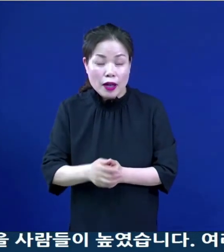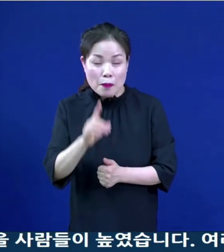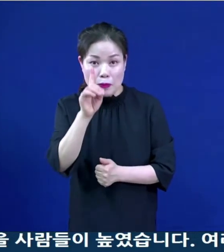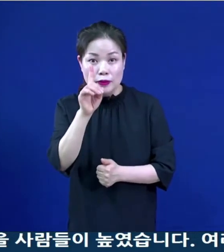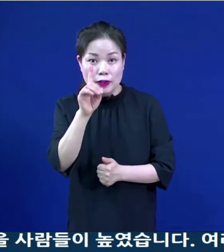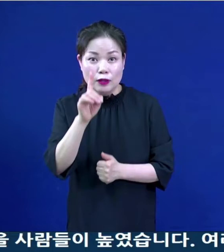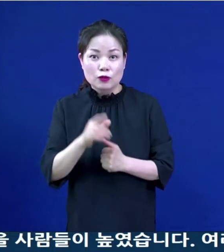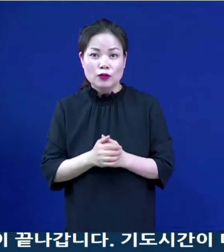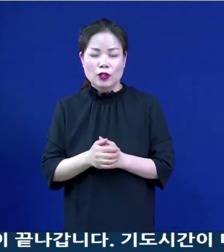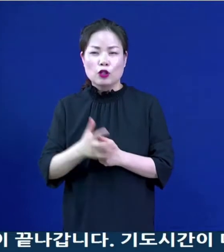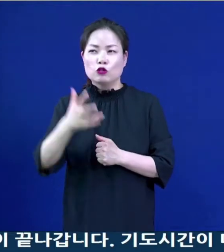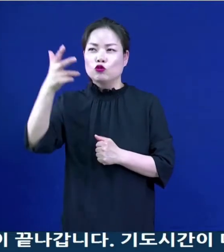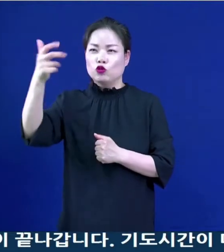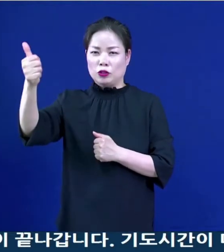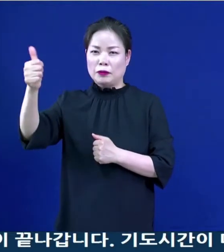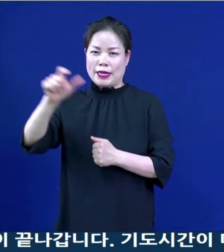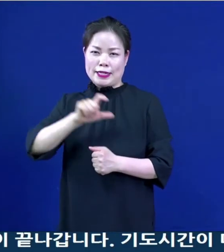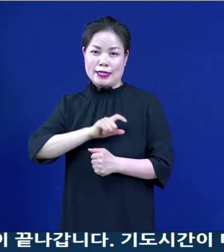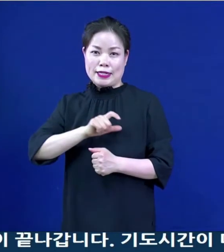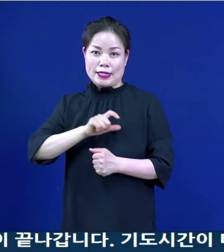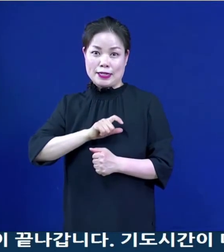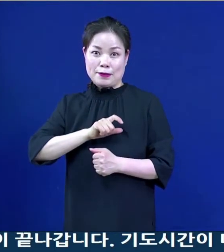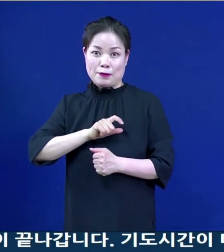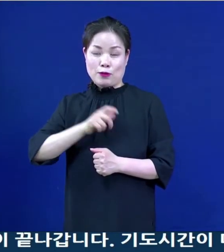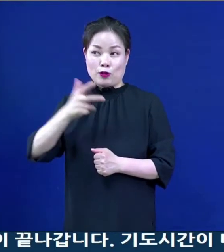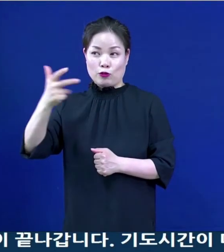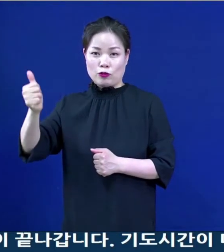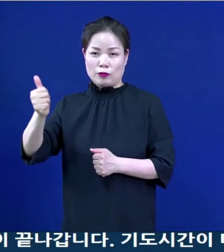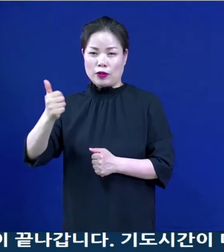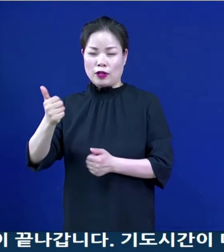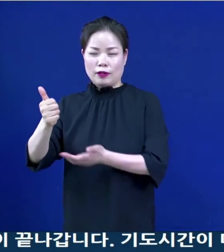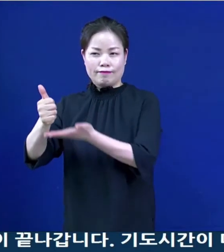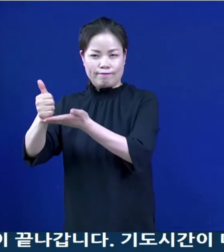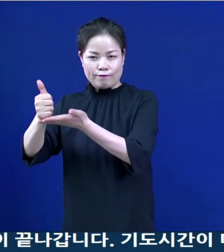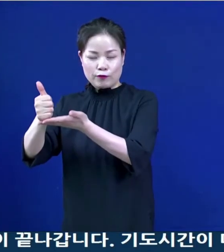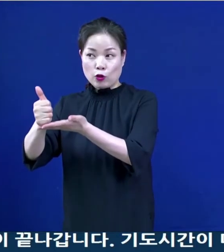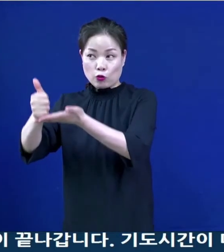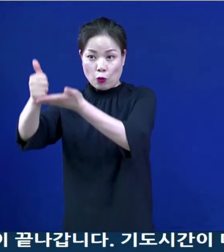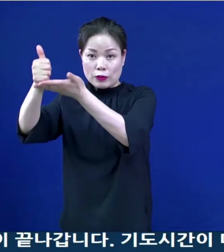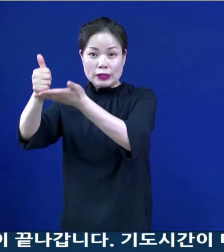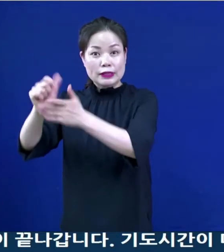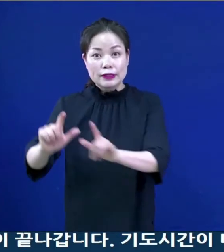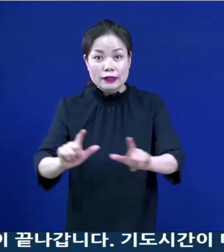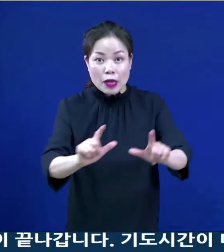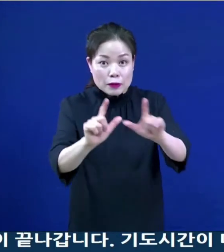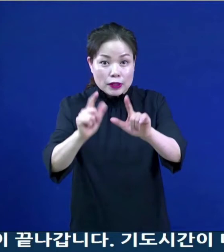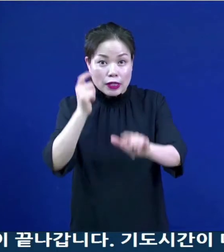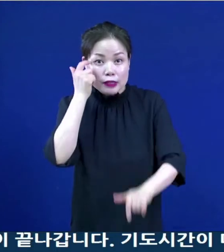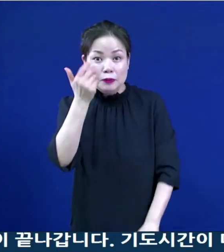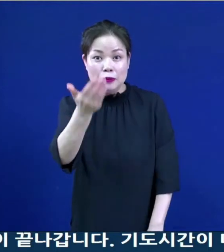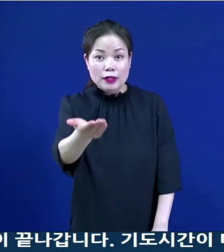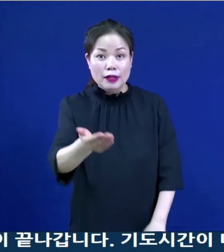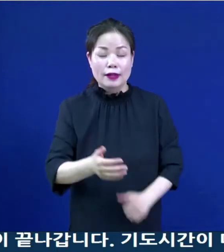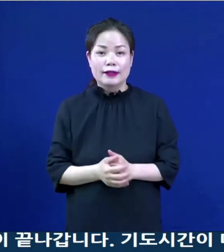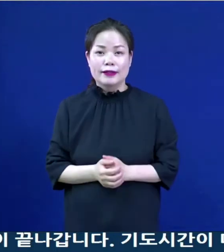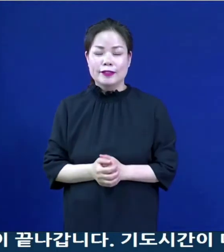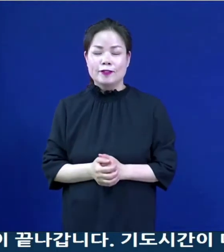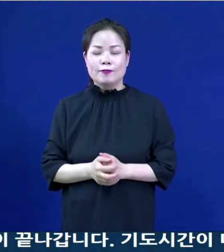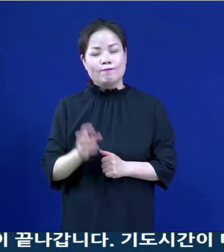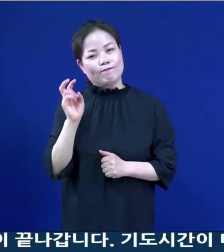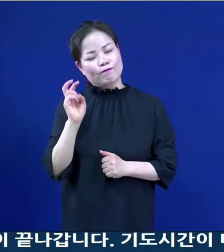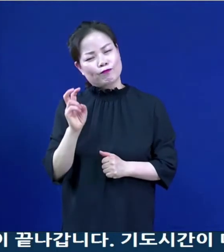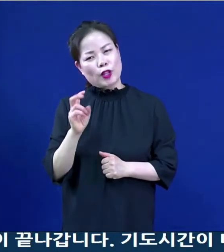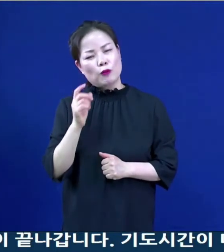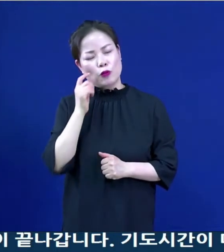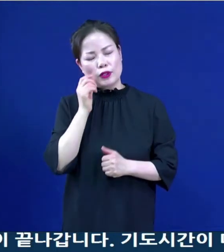번이라도 우리 주님의 이름, 우리 주님의 존재 내가 높이는 삶을 살았습니까? 혹 오늘 하루